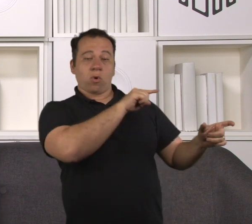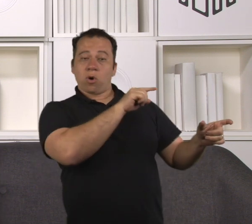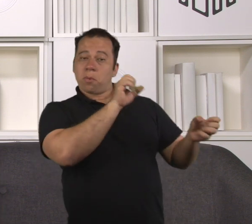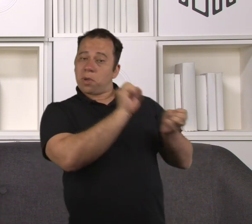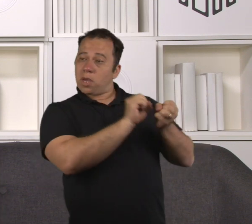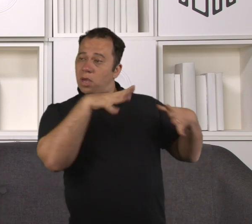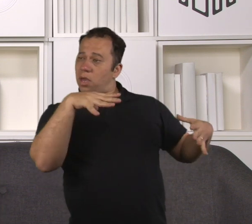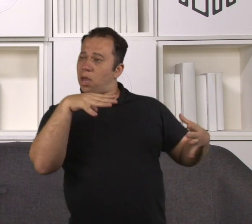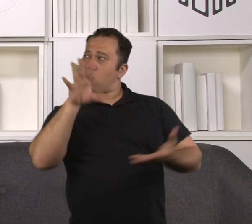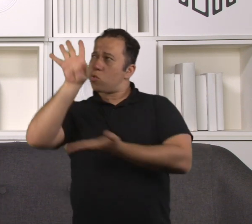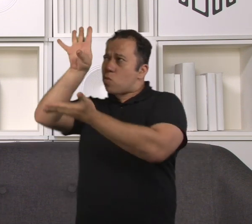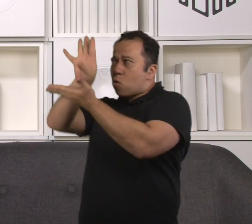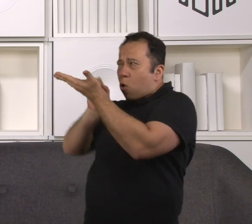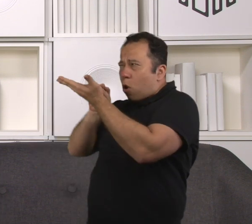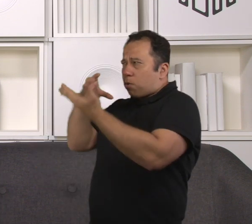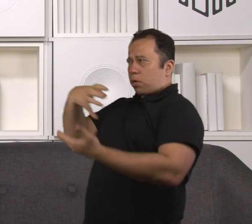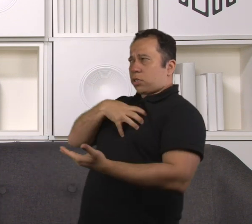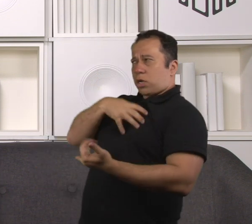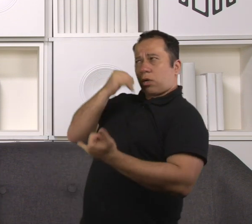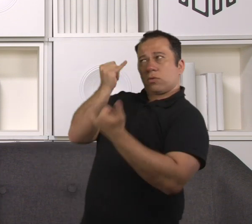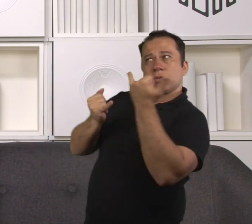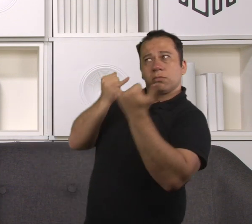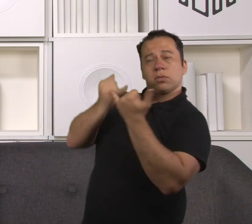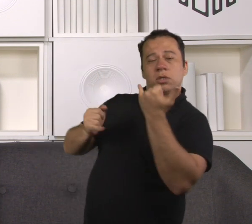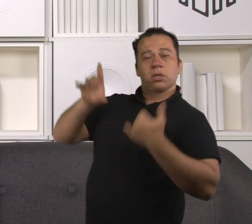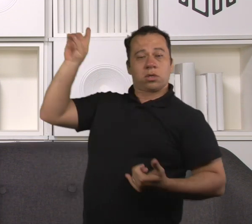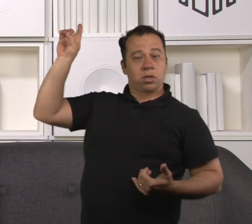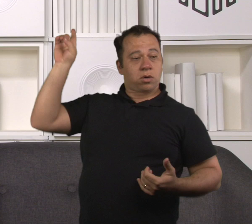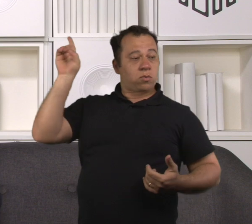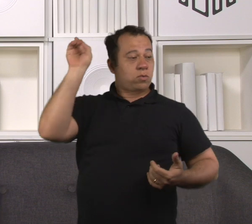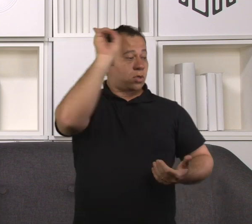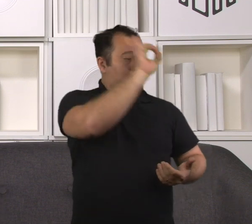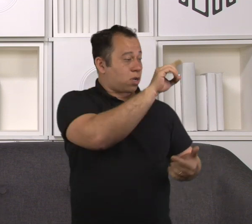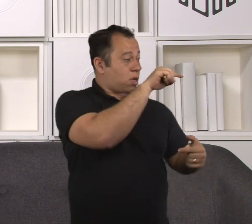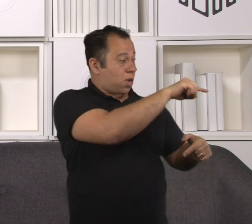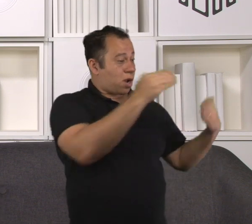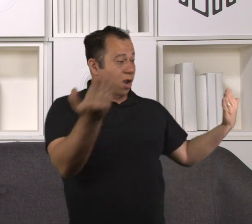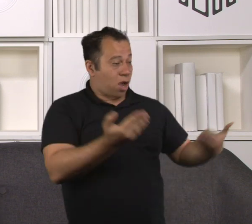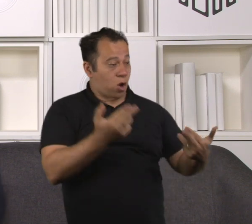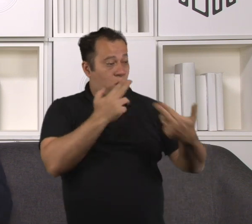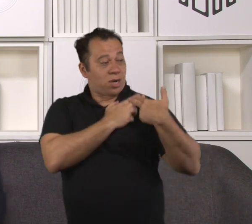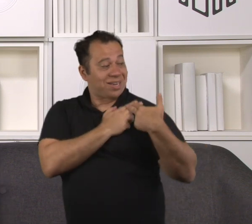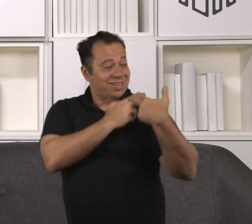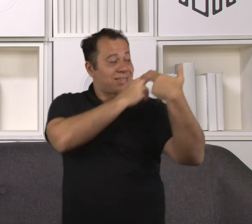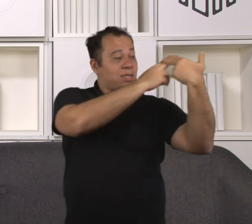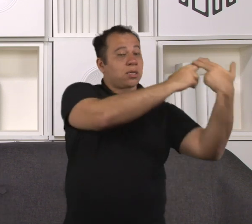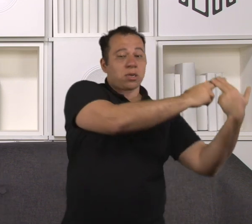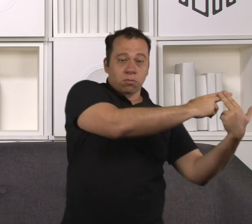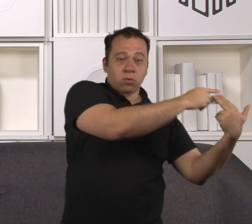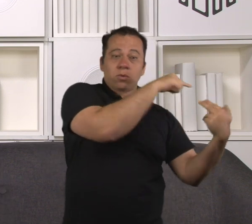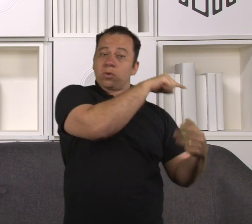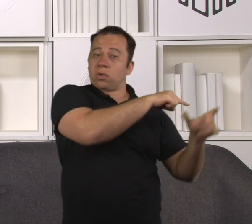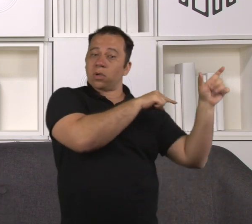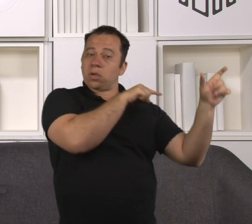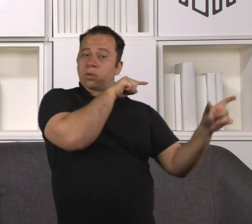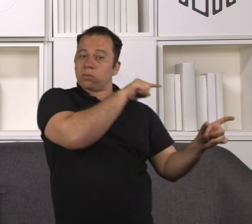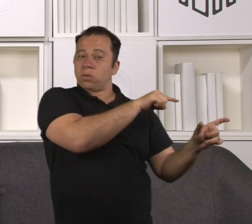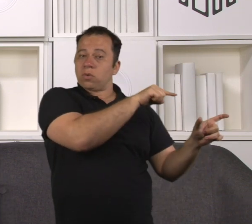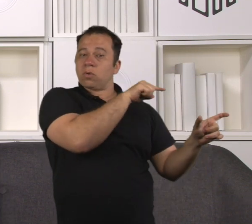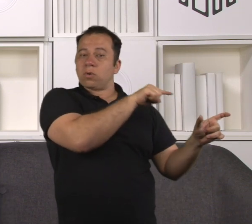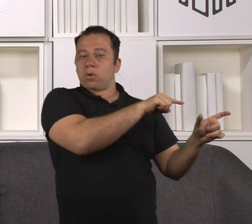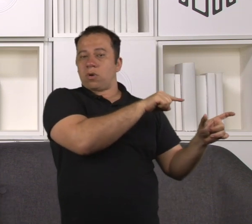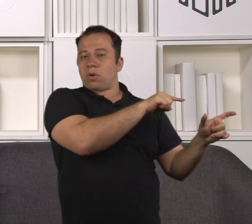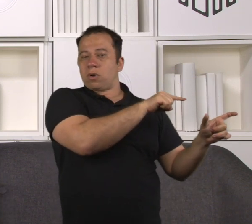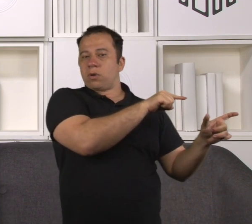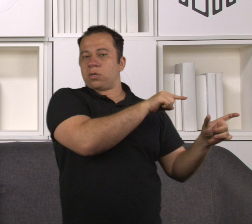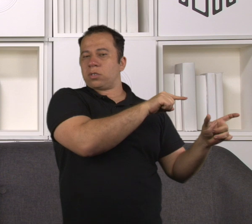ser humano foi delegado o domínio sobre a criação. Deus deu ao homem a